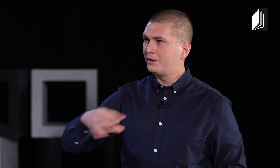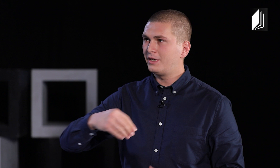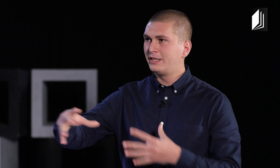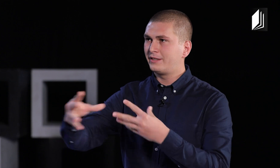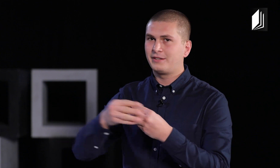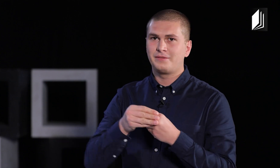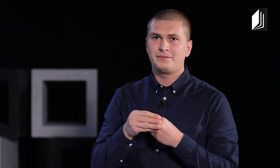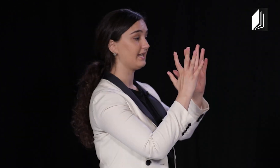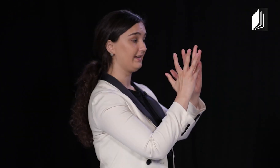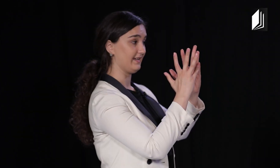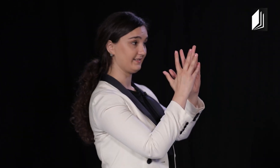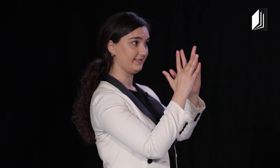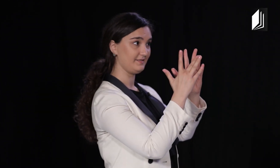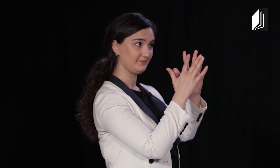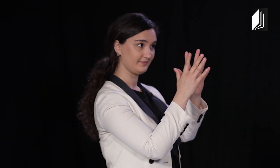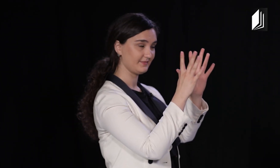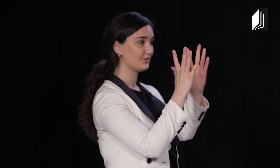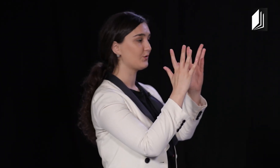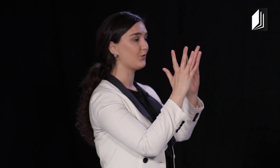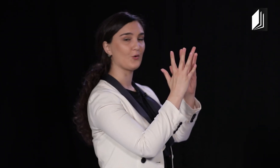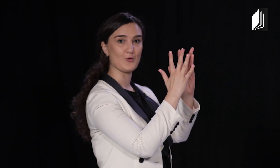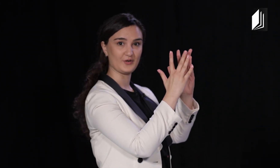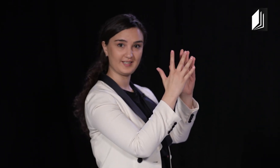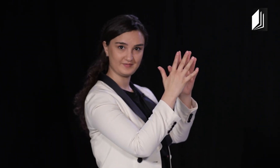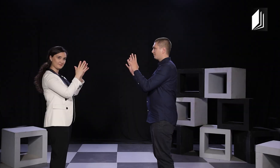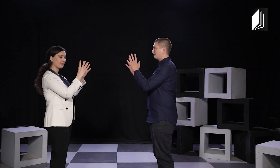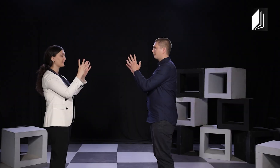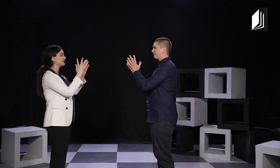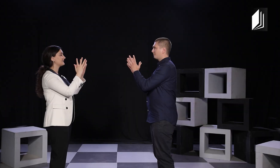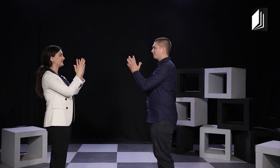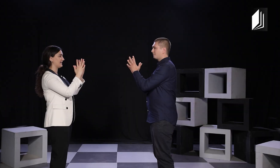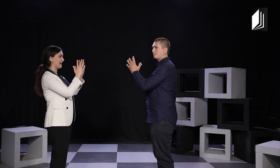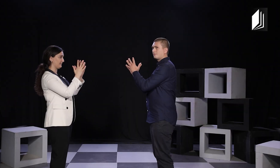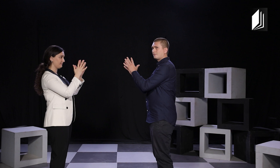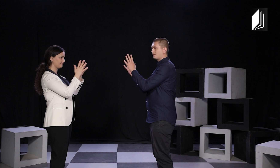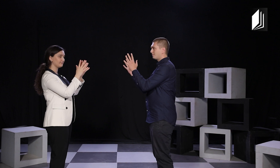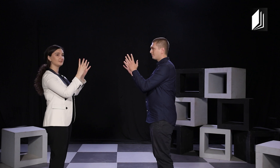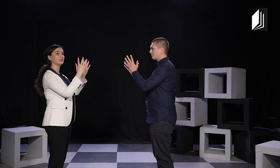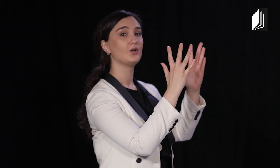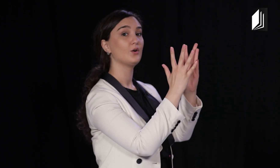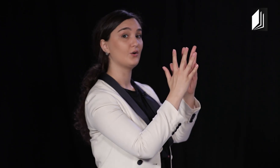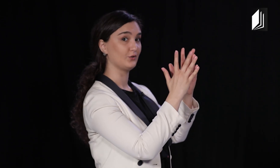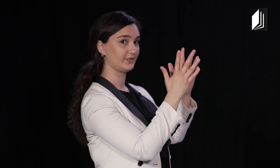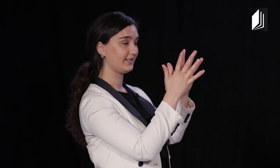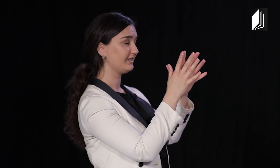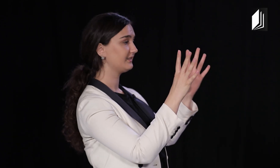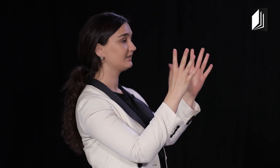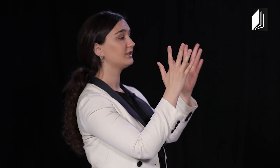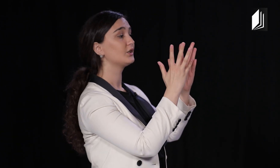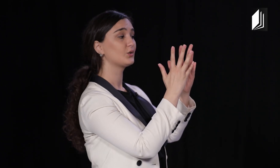ჩვენთან ერთად. 1 2 3 4